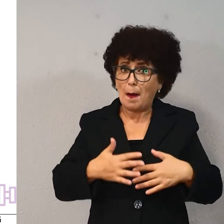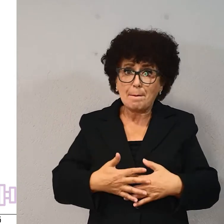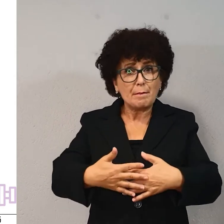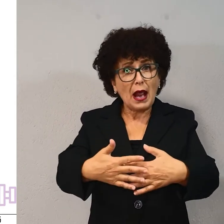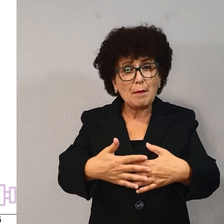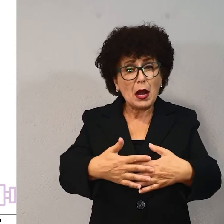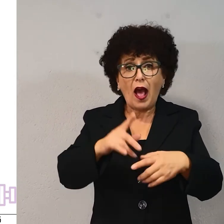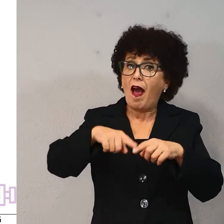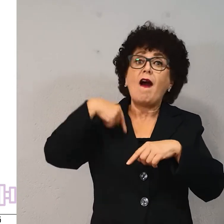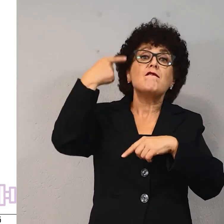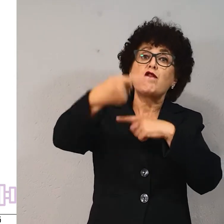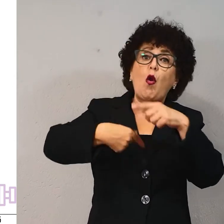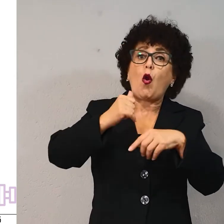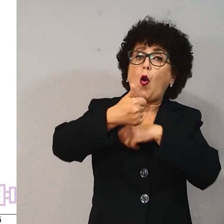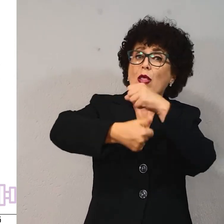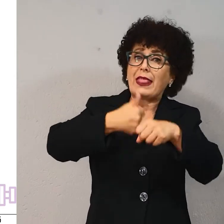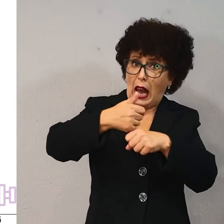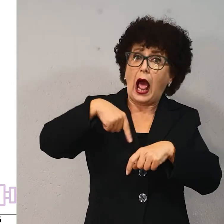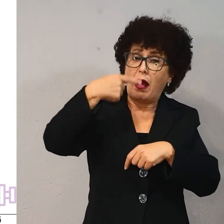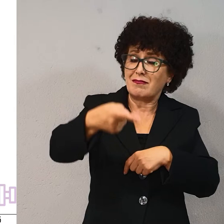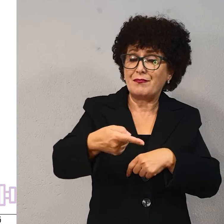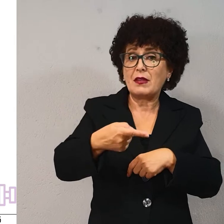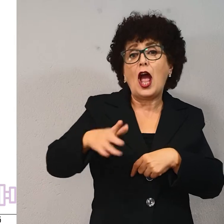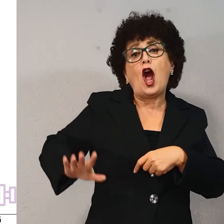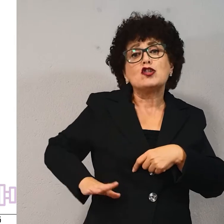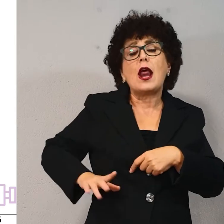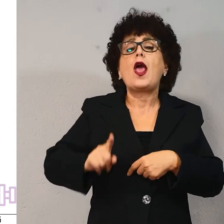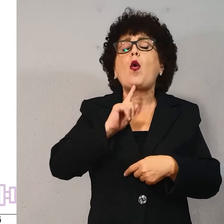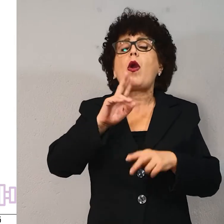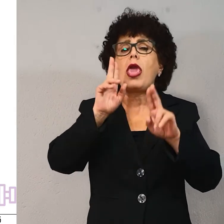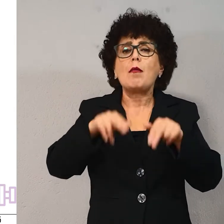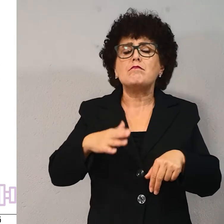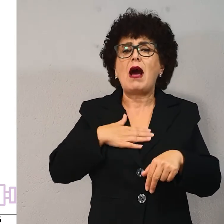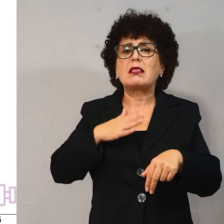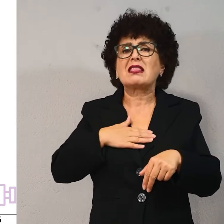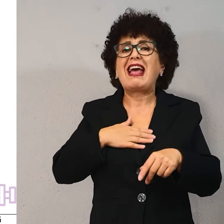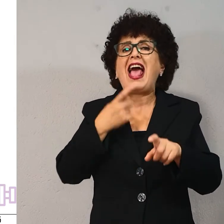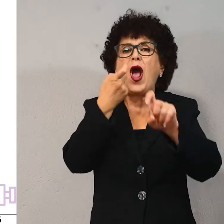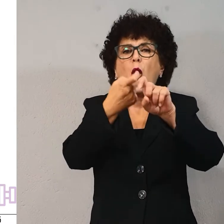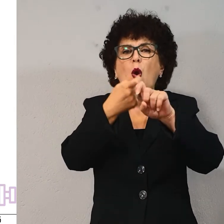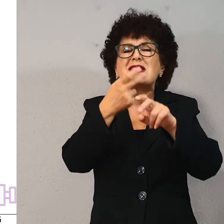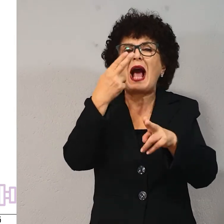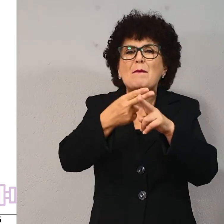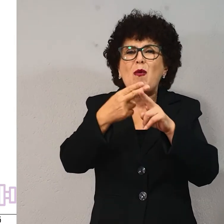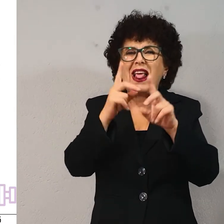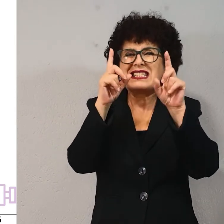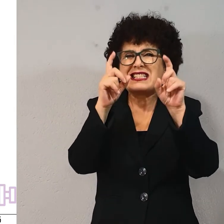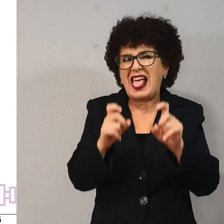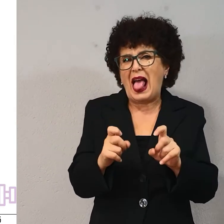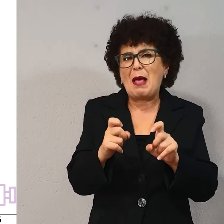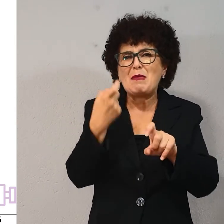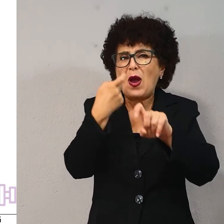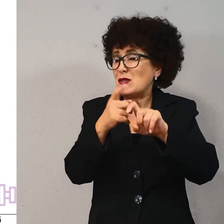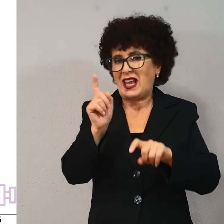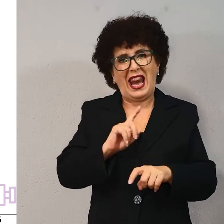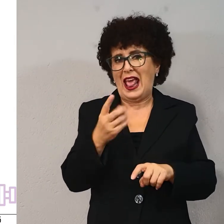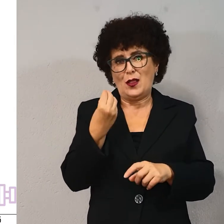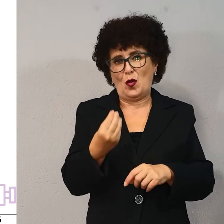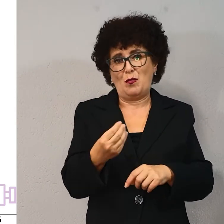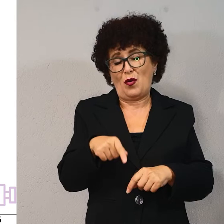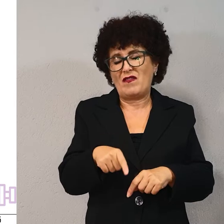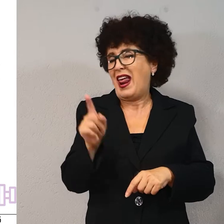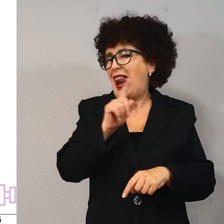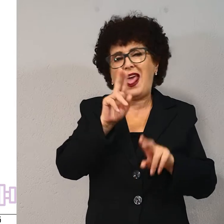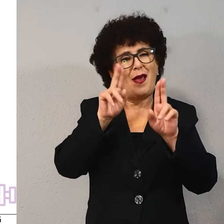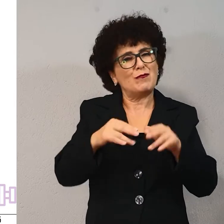во следната година. Жени кои имаат зголемен ризик од остеопороза, ослабување на коските, не може